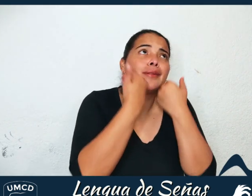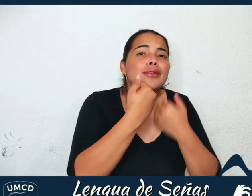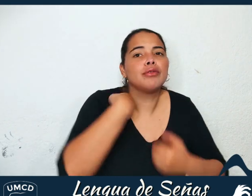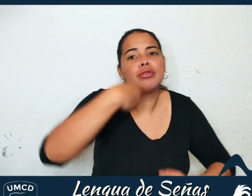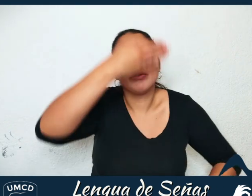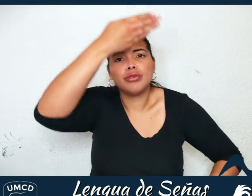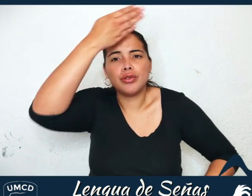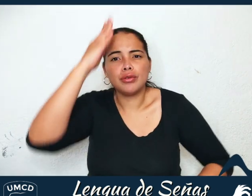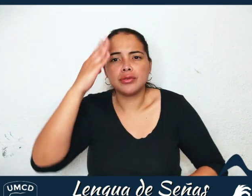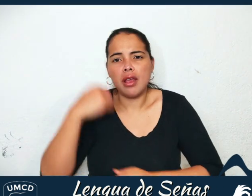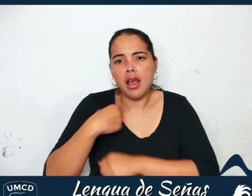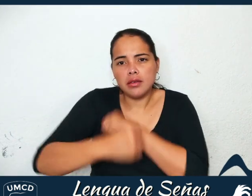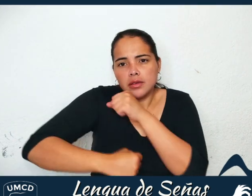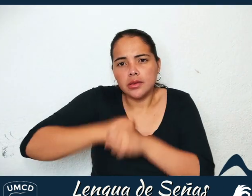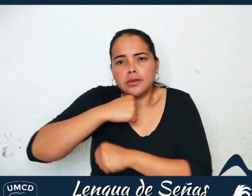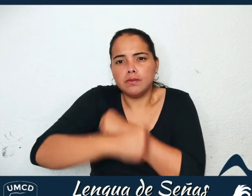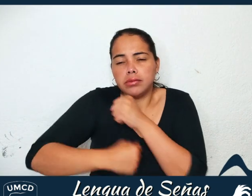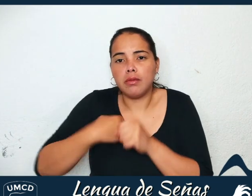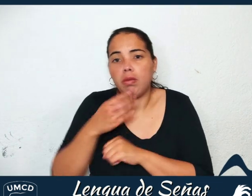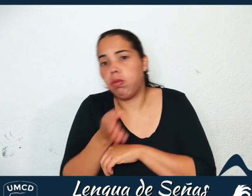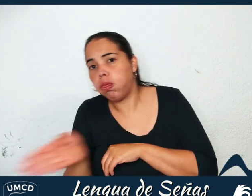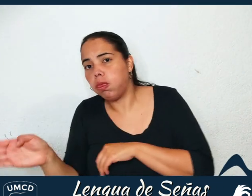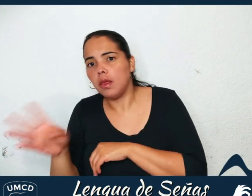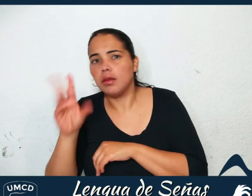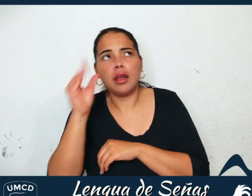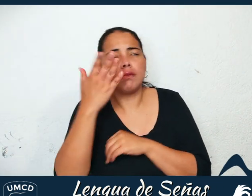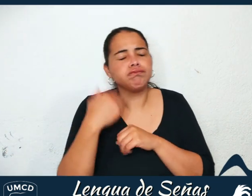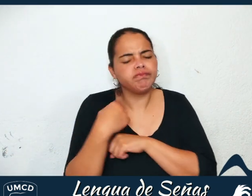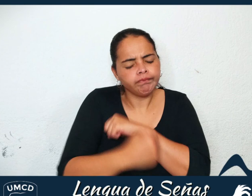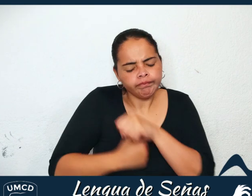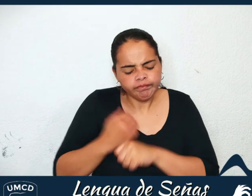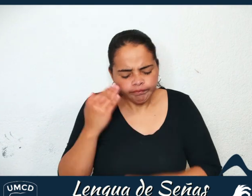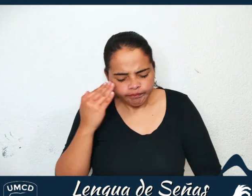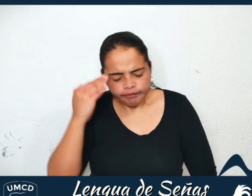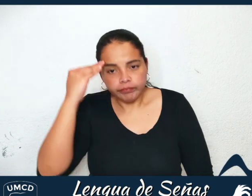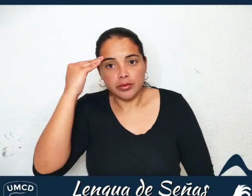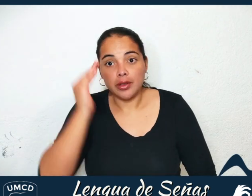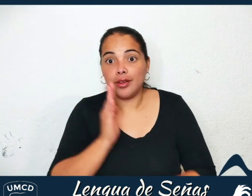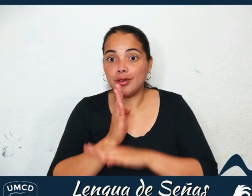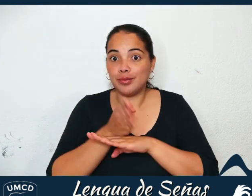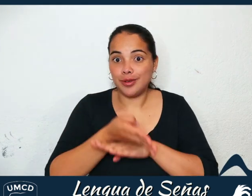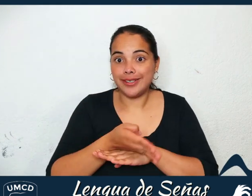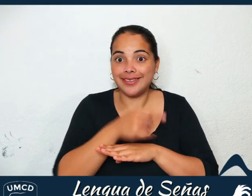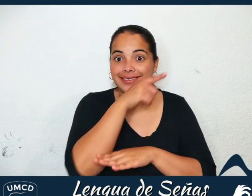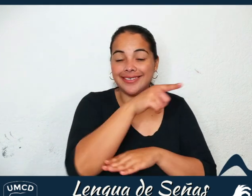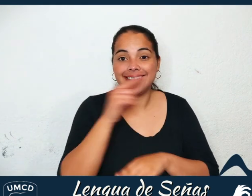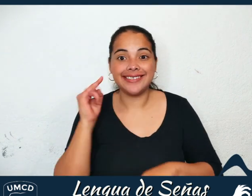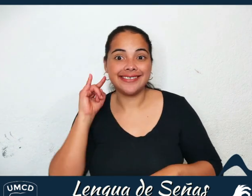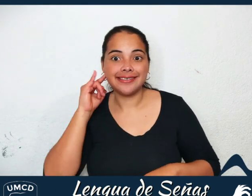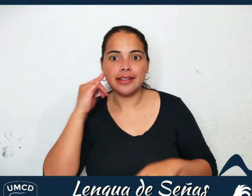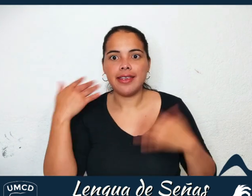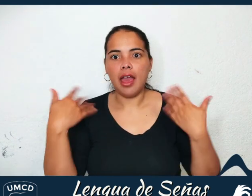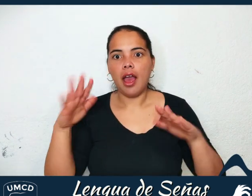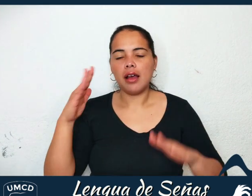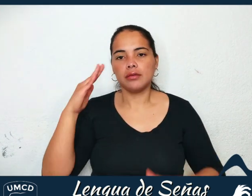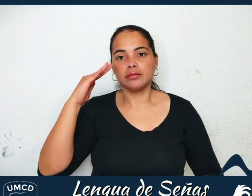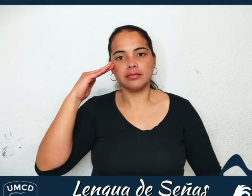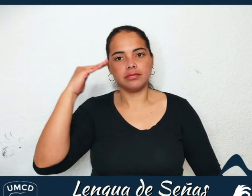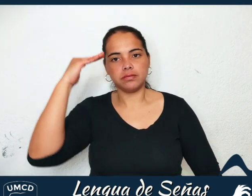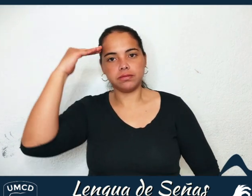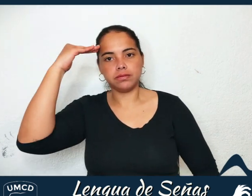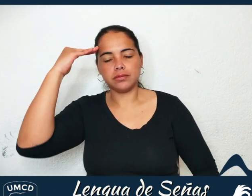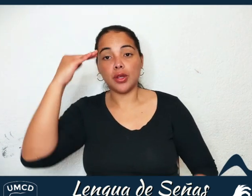y fiel durante los años que pasaron. Una vez, ya después de esta niña, Sofía, siendo